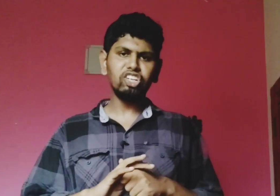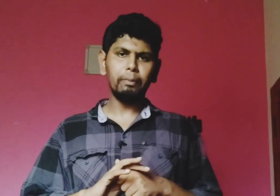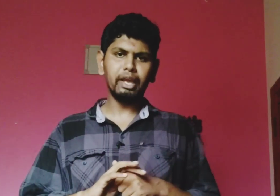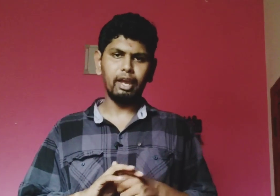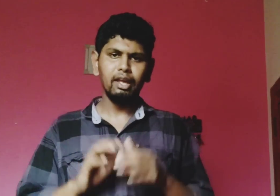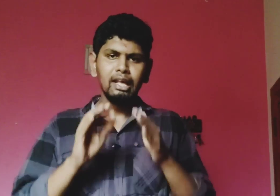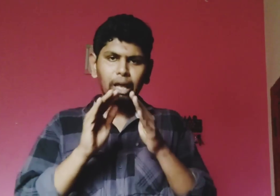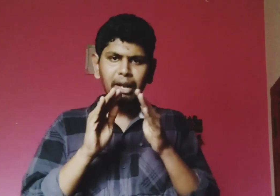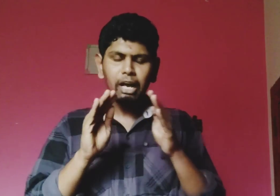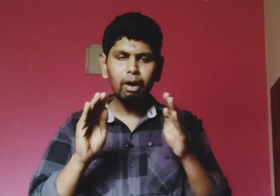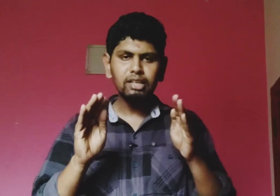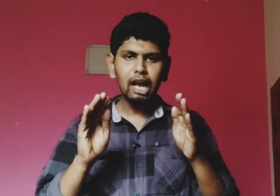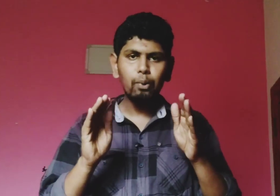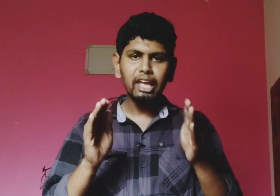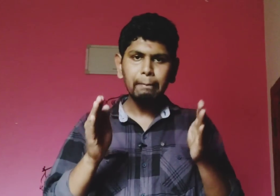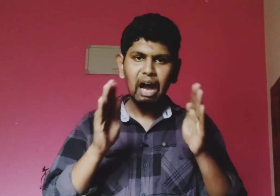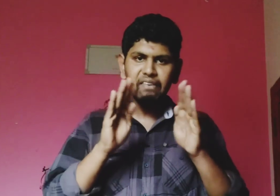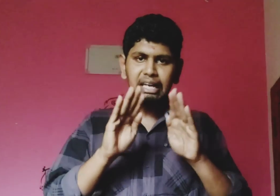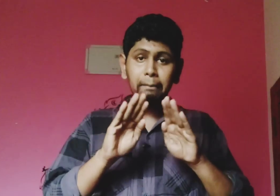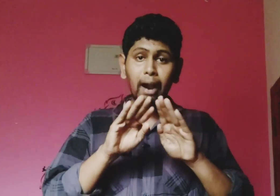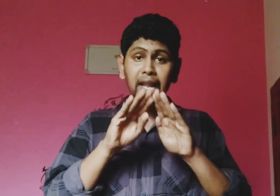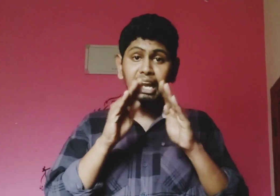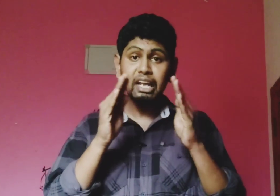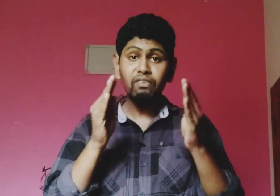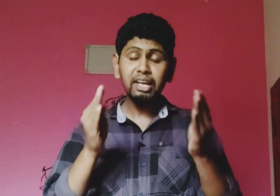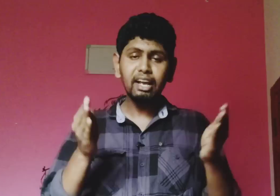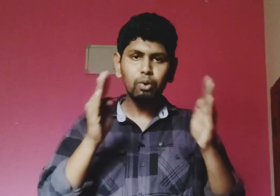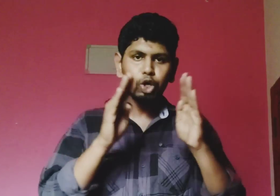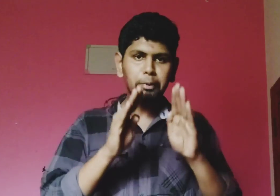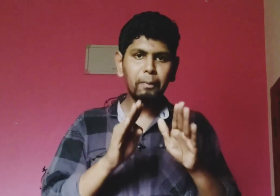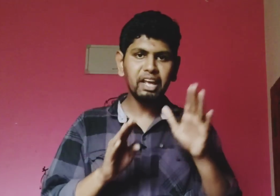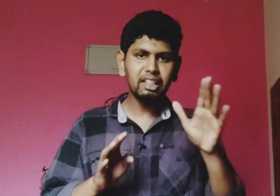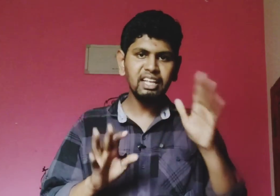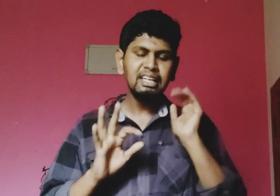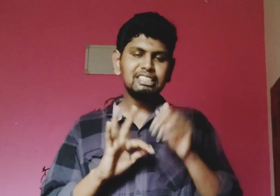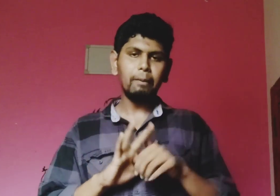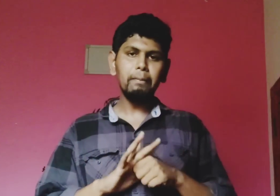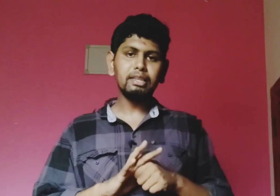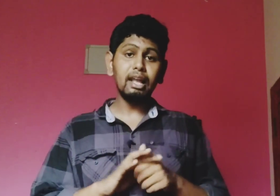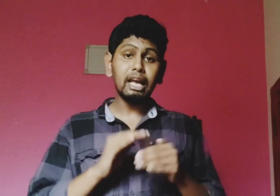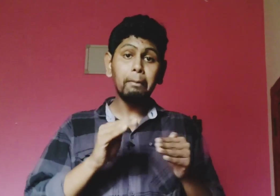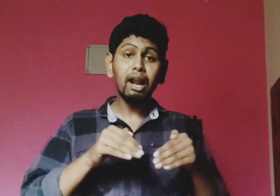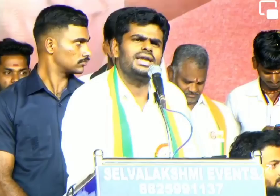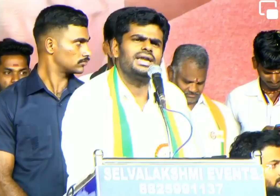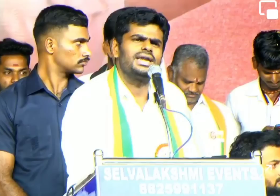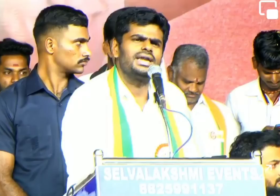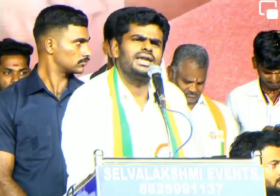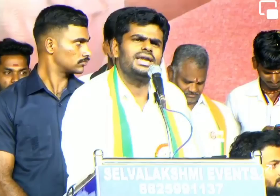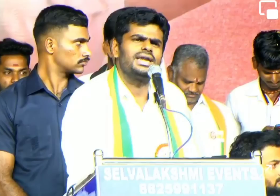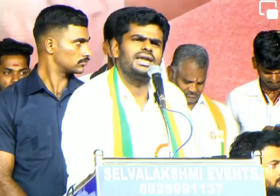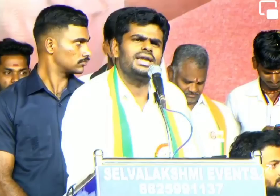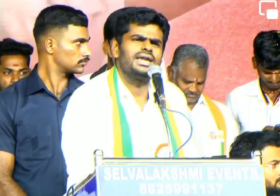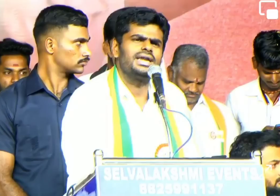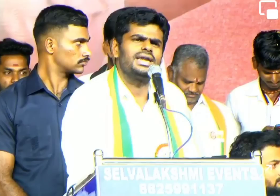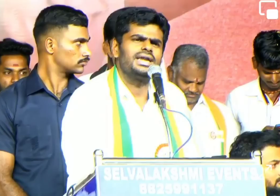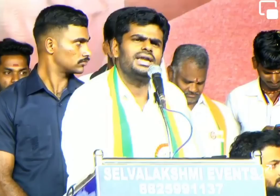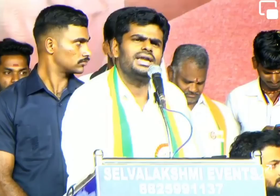டாபிக். தமிழக பாஜகவுடைய மாவட்ட மாநில நிர்வாகிகள் கூட்டம் அப்படிங்கிறது சமீபத்தில் கமலாலயத்தில் வந்து நடந்திருக்கு. தமிழகத்தில்